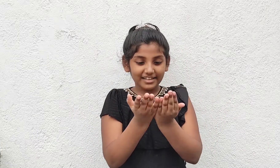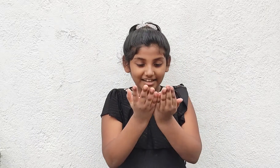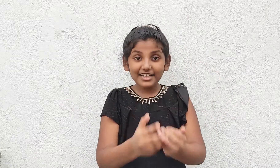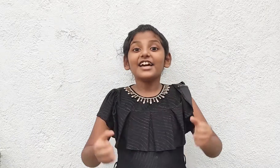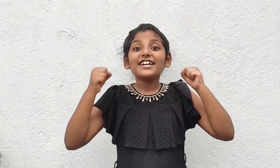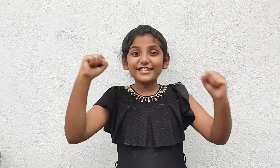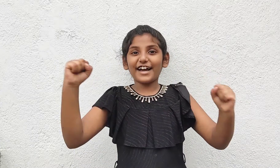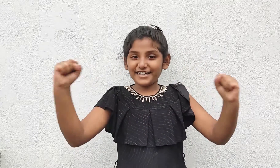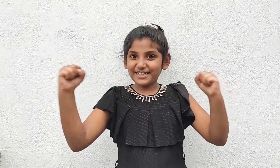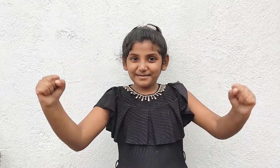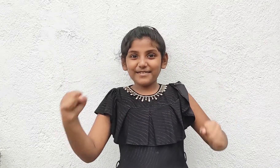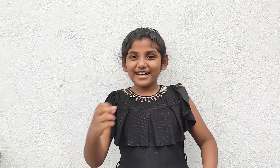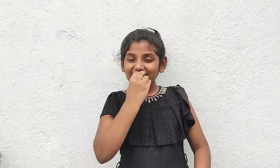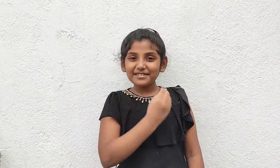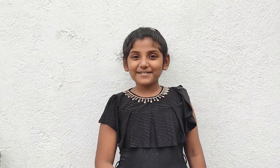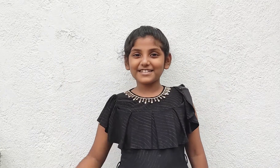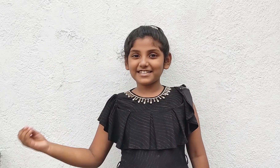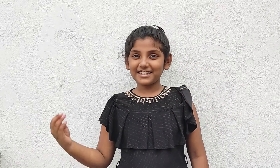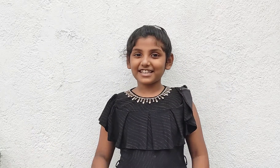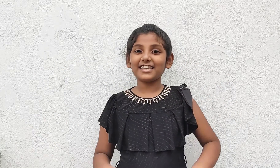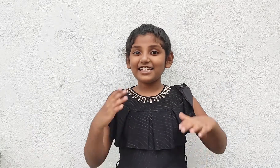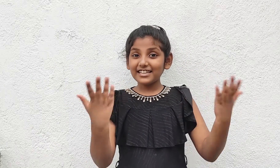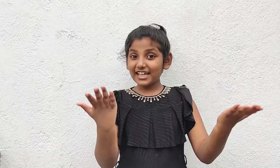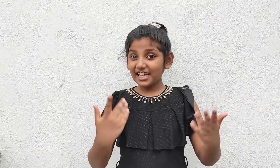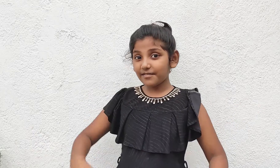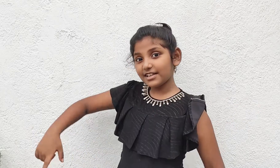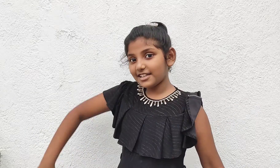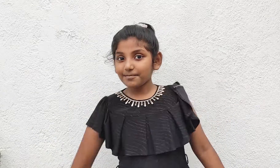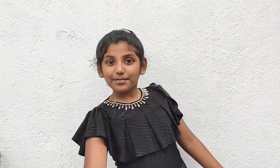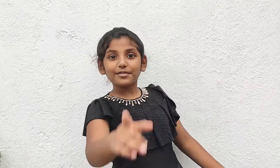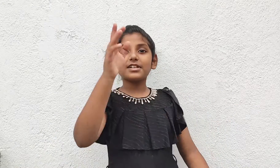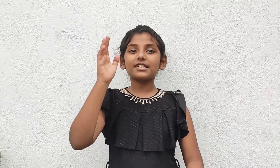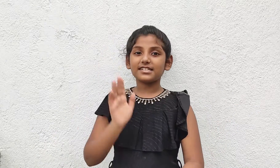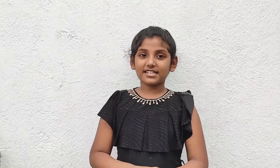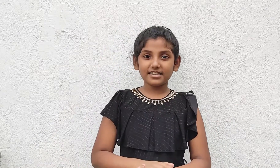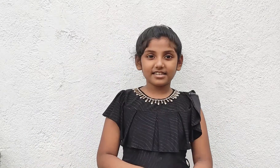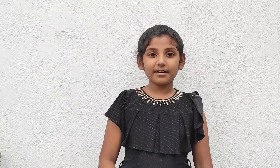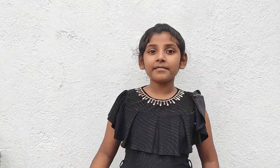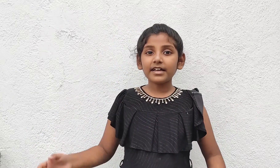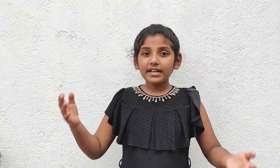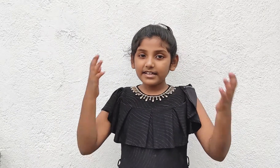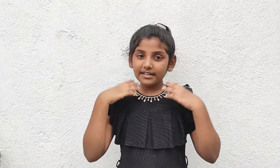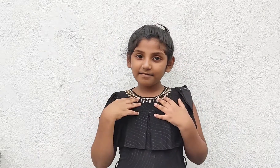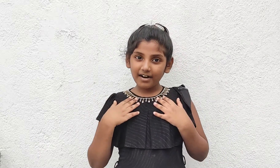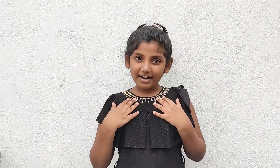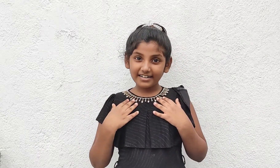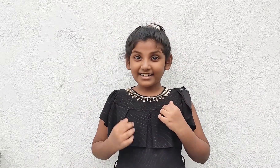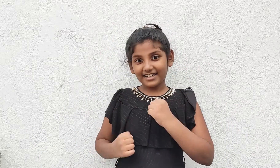வார்த்தையை தைரியமாக பேசுகிறேன். தேவனின் பூரண சித்தம் என்